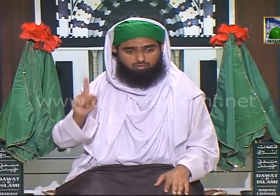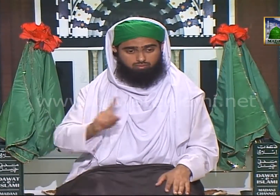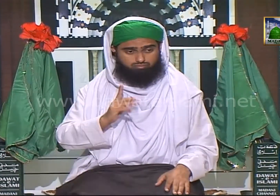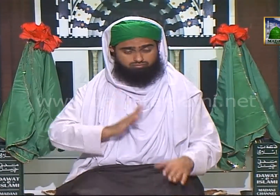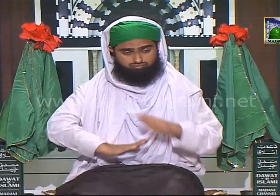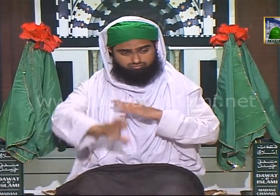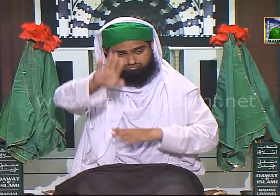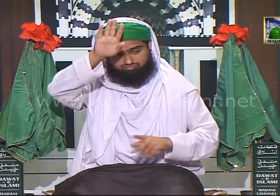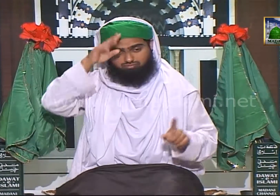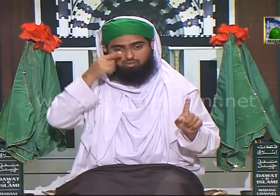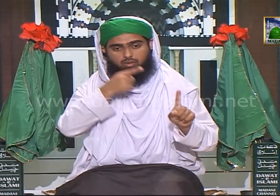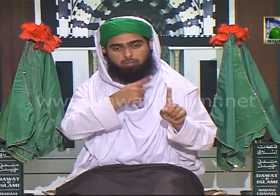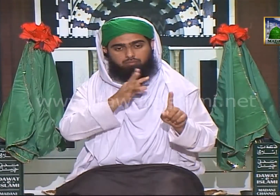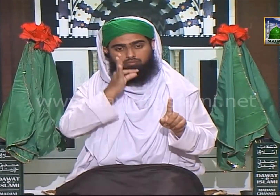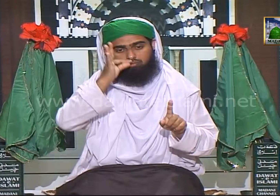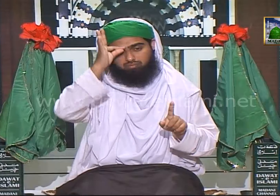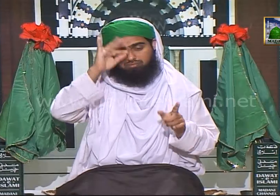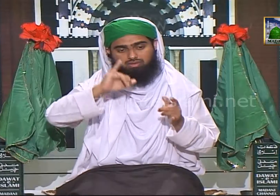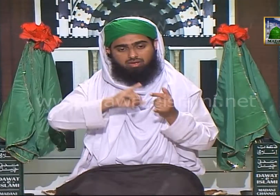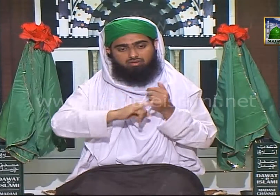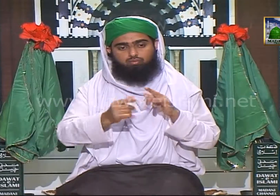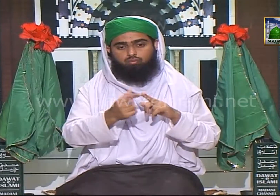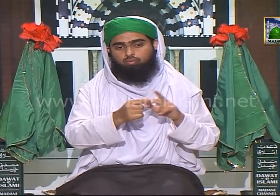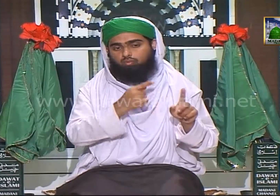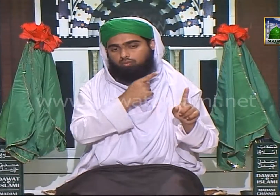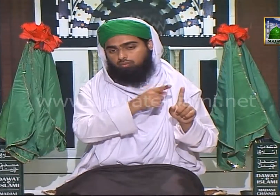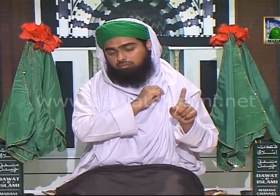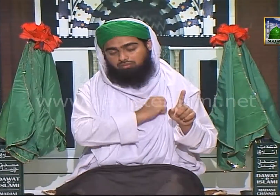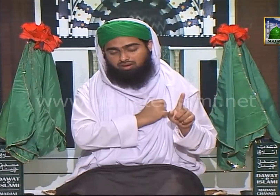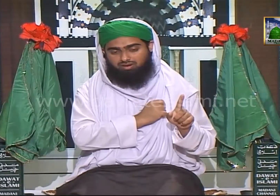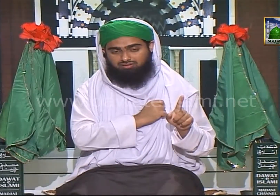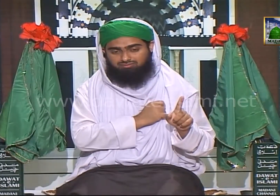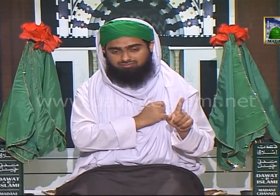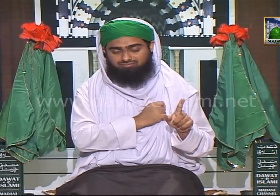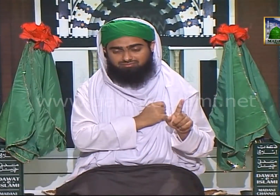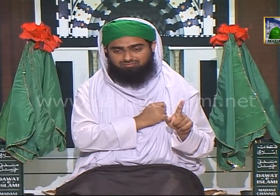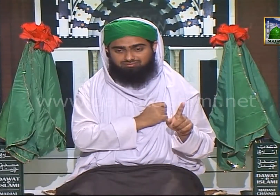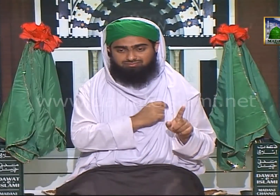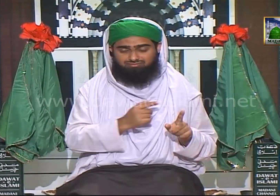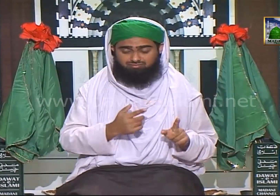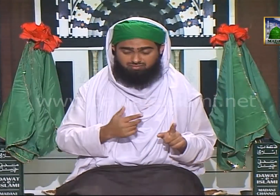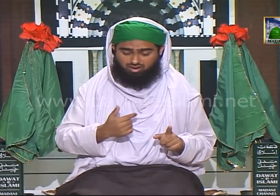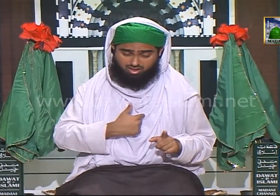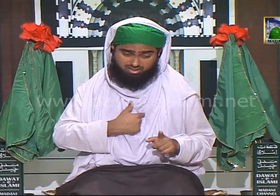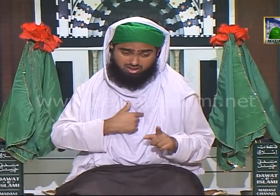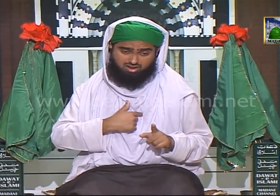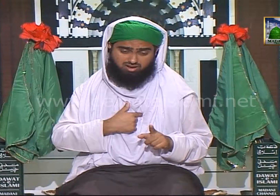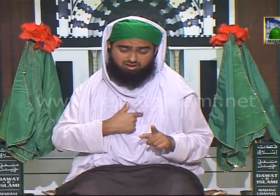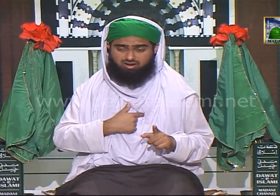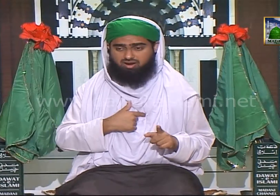کے قدموں میں ہے لیکن دل فقیر ہے، اور آج تو منہ سے ہر ایک فقیر بولتا ہے فقیر فقیر فقیر، تو یہ کیا معلوم فقیر کس کو کہتے ہیں؟ ہر ایک